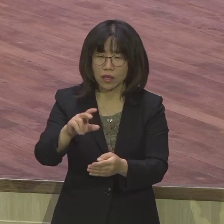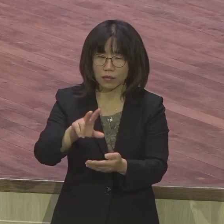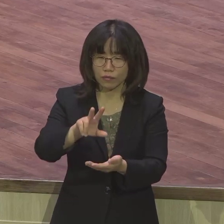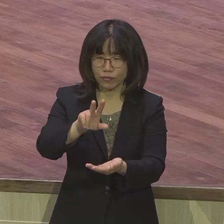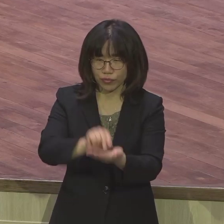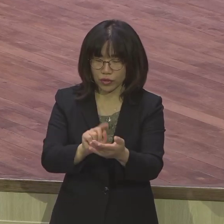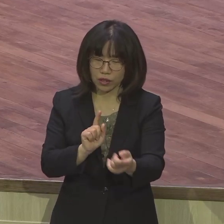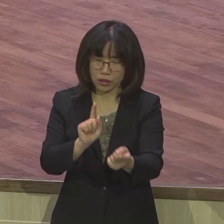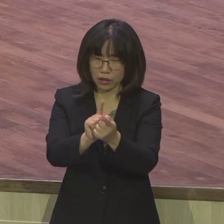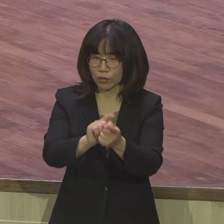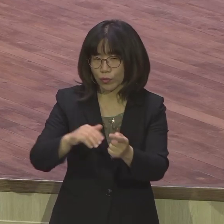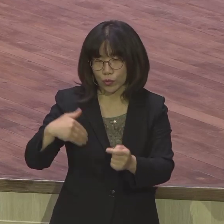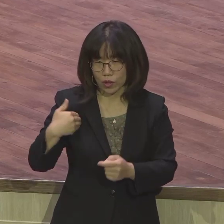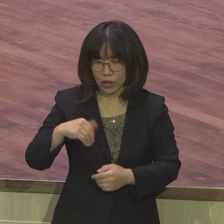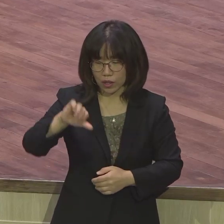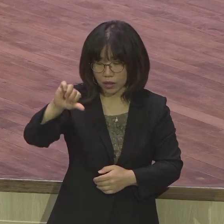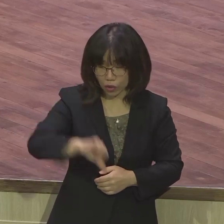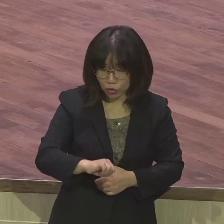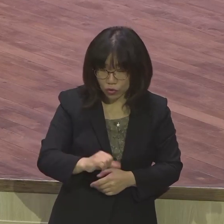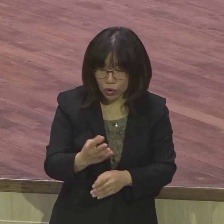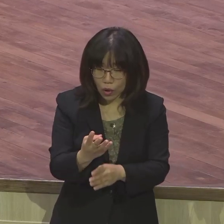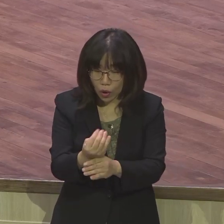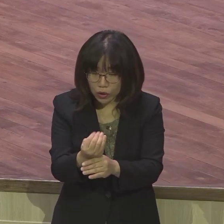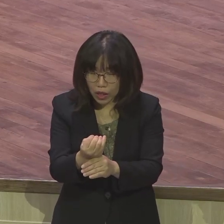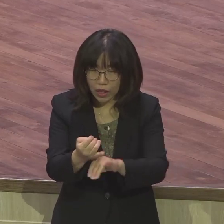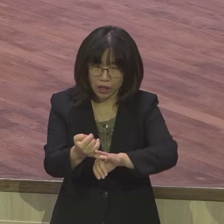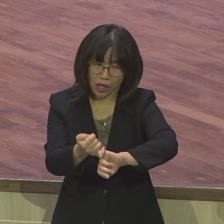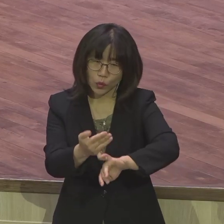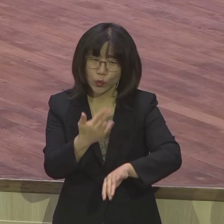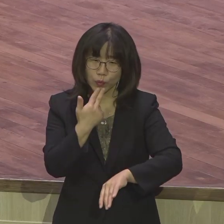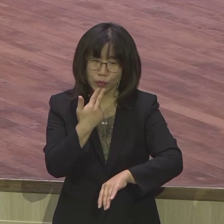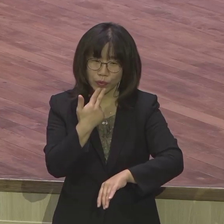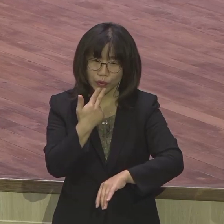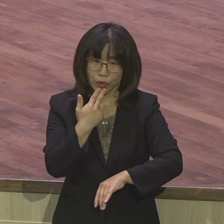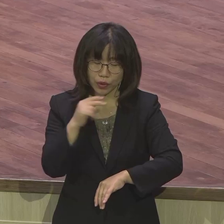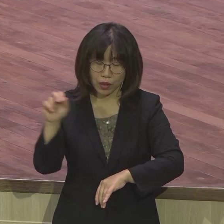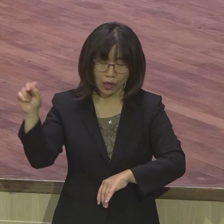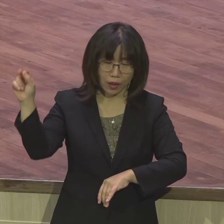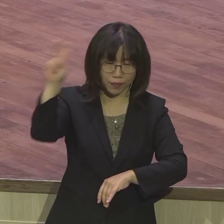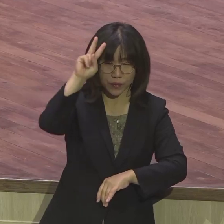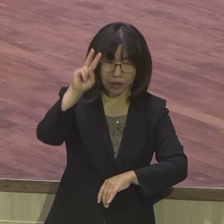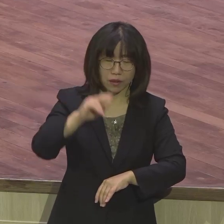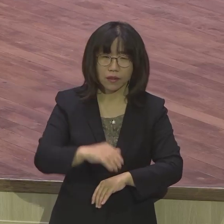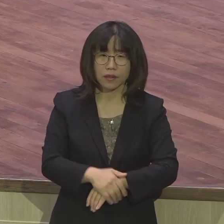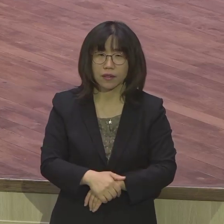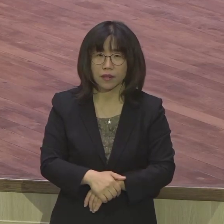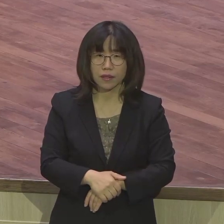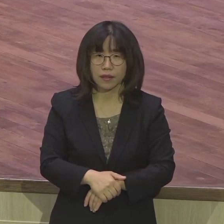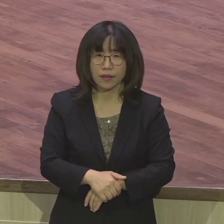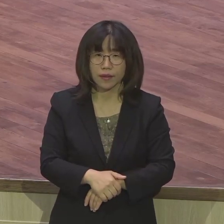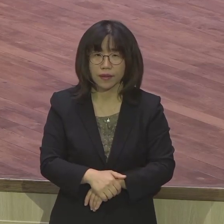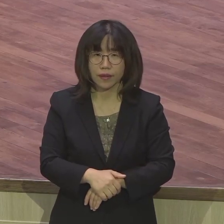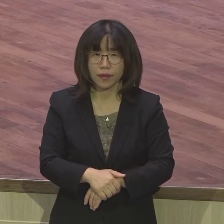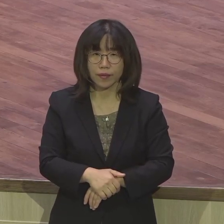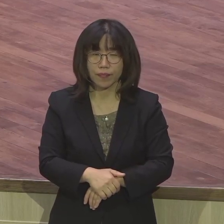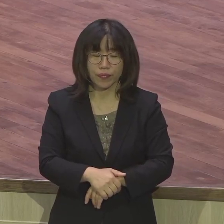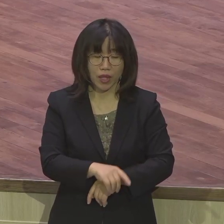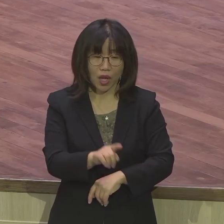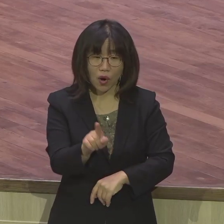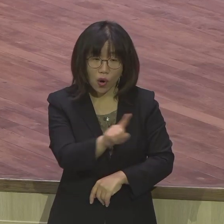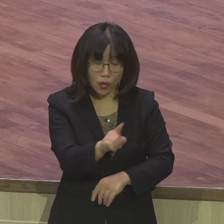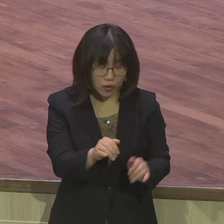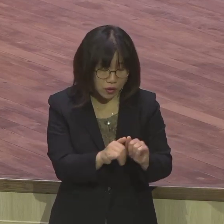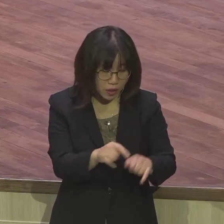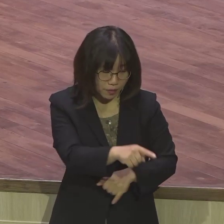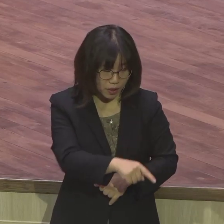문제라고 말하고 있습니다. 저주라는 것은 다른 사람을 향해서 잘못되기를 바라는 마음으로 욕을 퍼붓는 것을